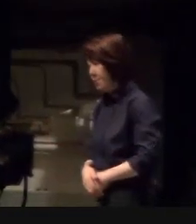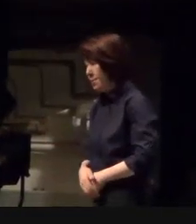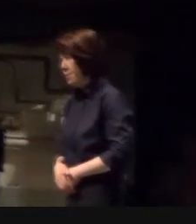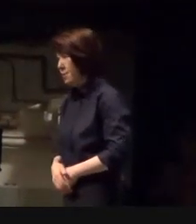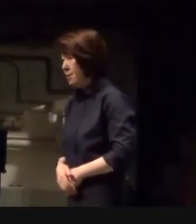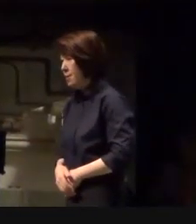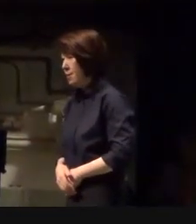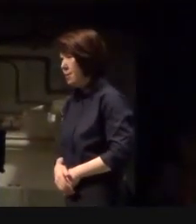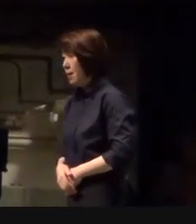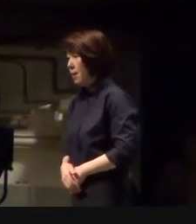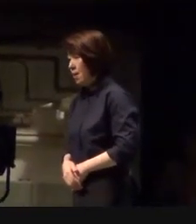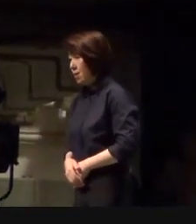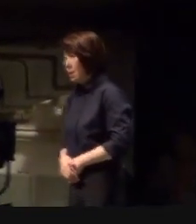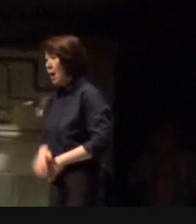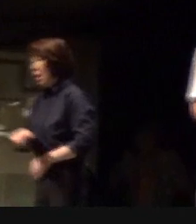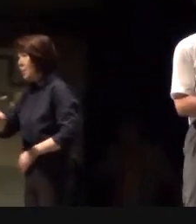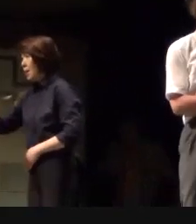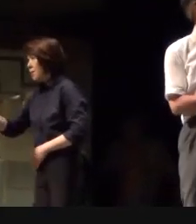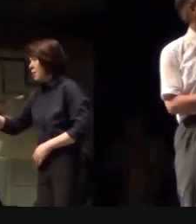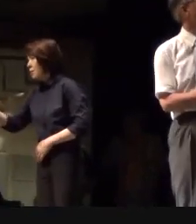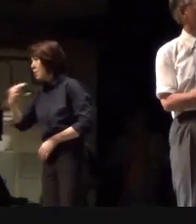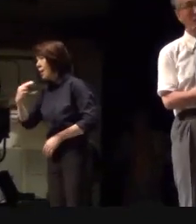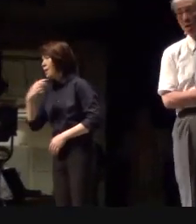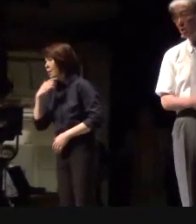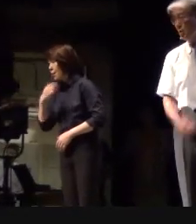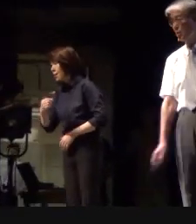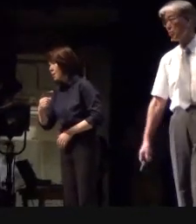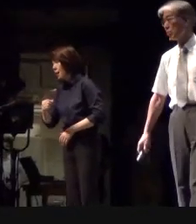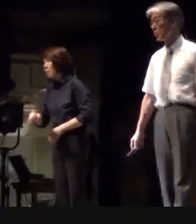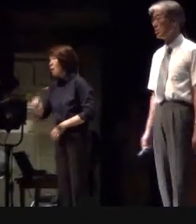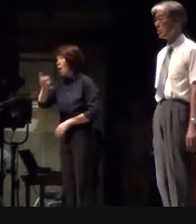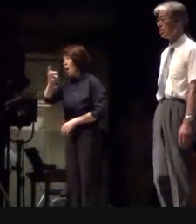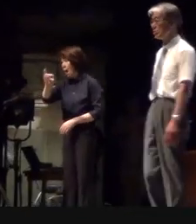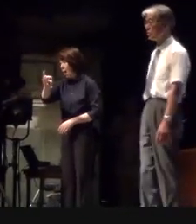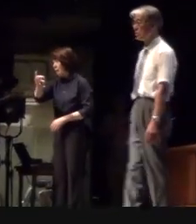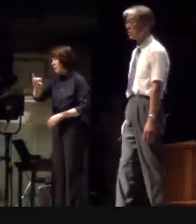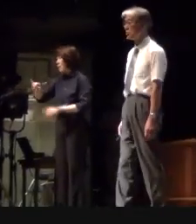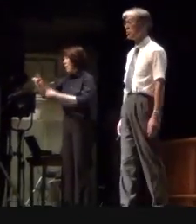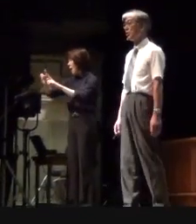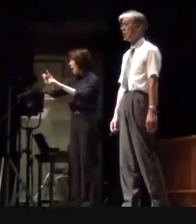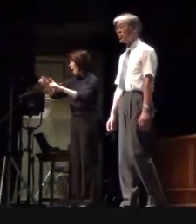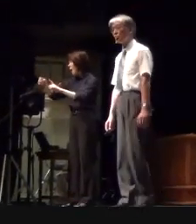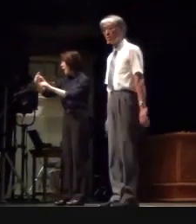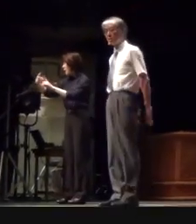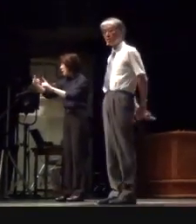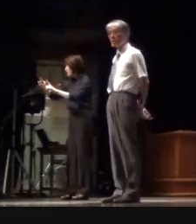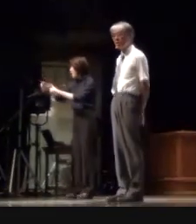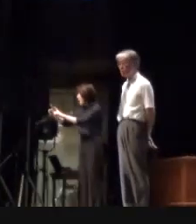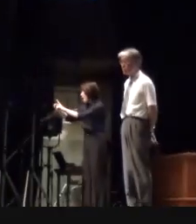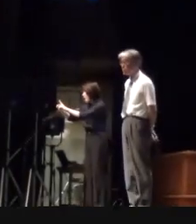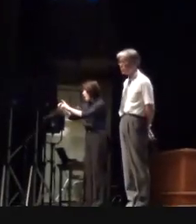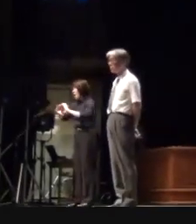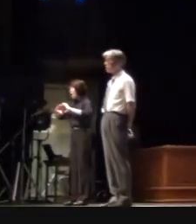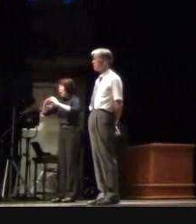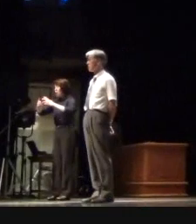今から私は皆さんに見ていただこうと思うのは IAEA という呼ばれている国